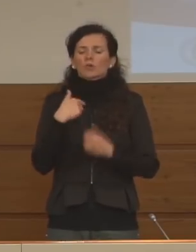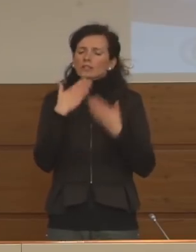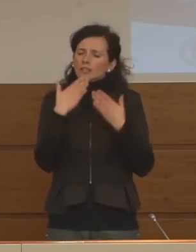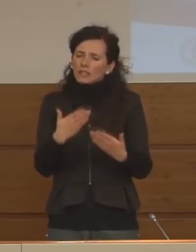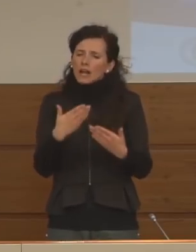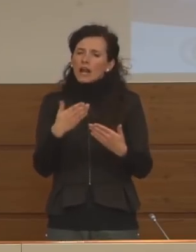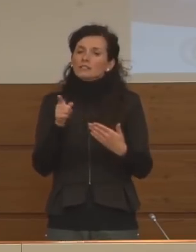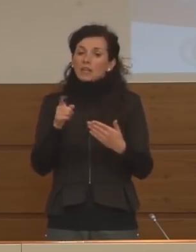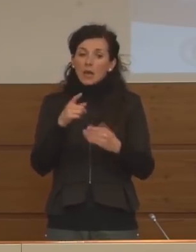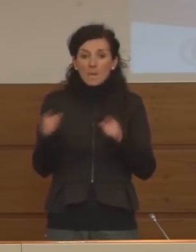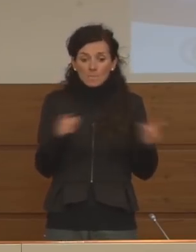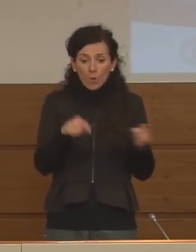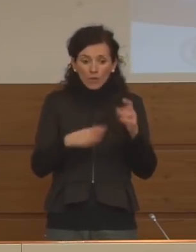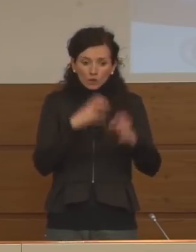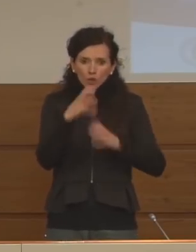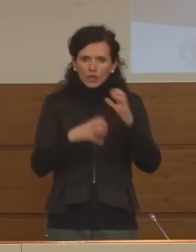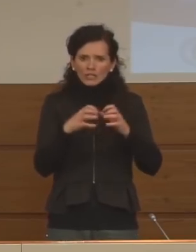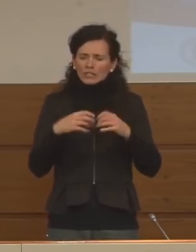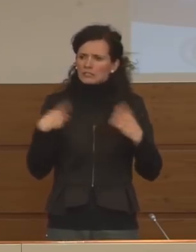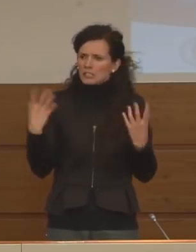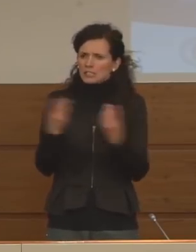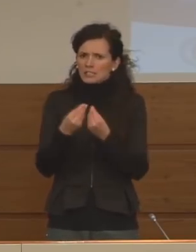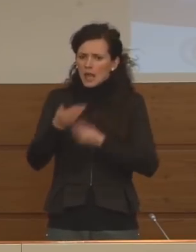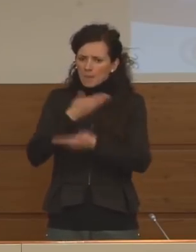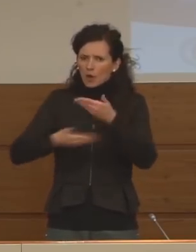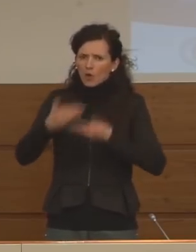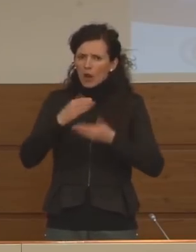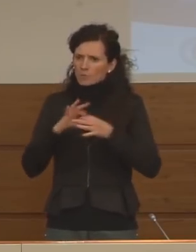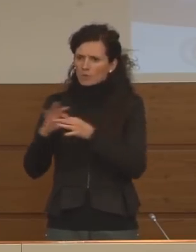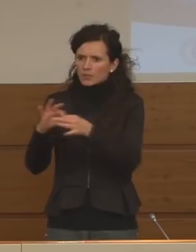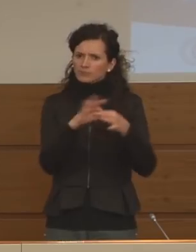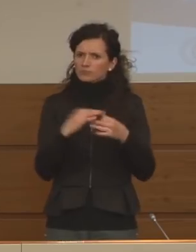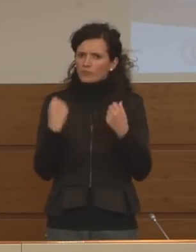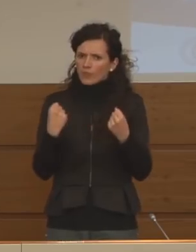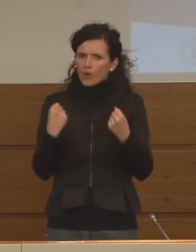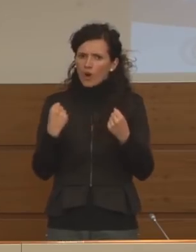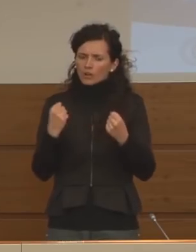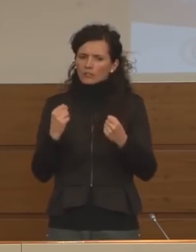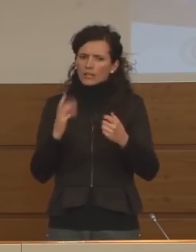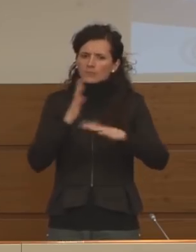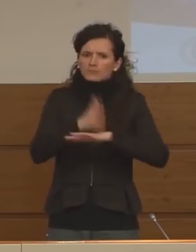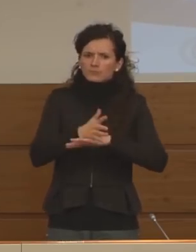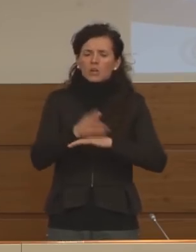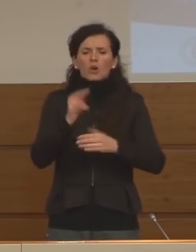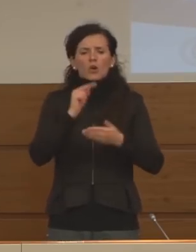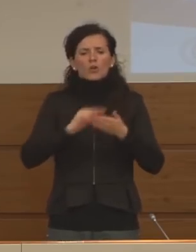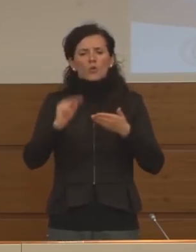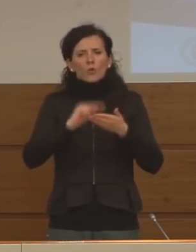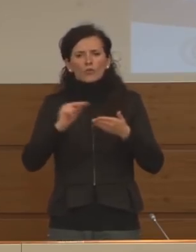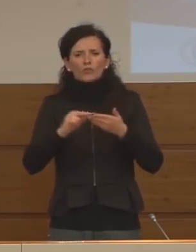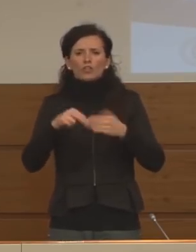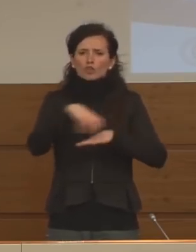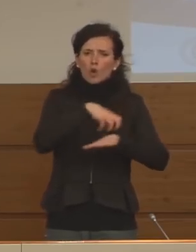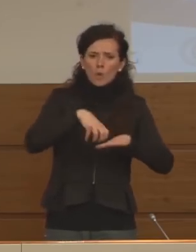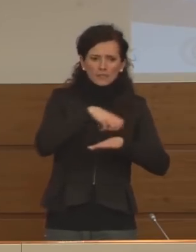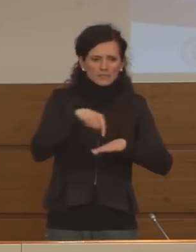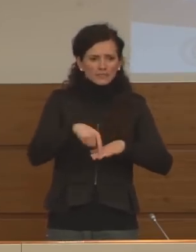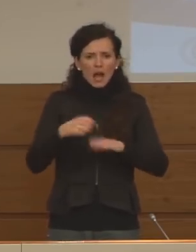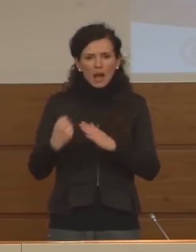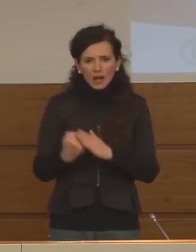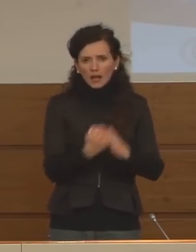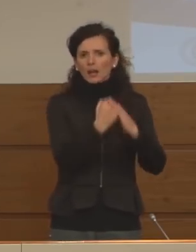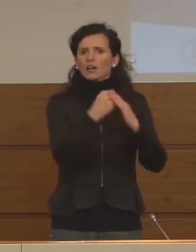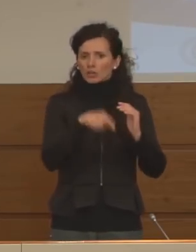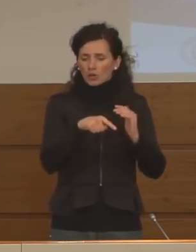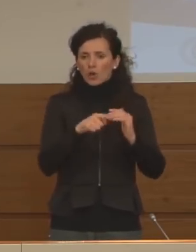che ha messo in campo per rafforzare gli uffici del commissario e lo sforzo del governo per